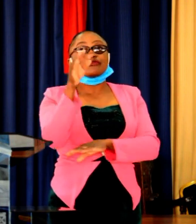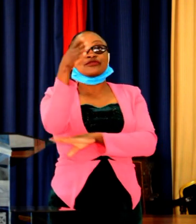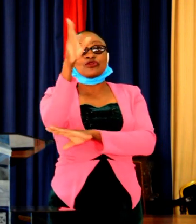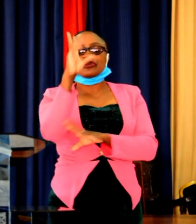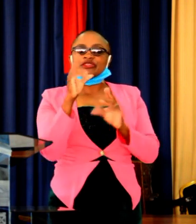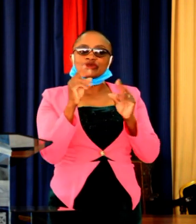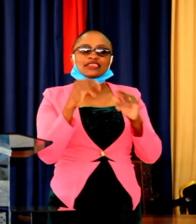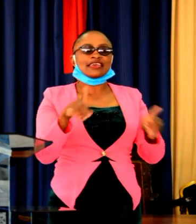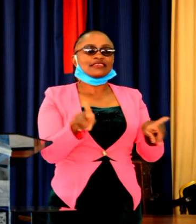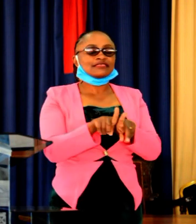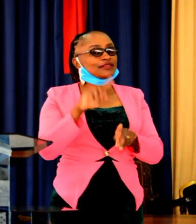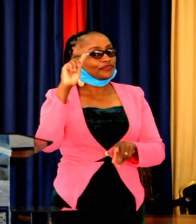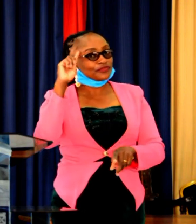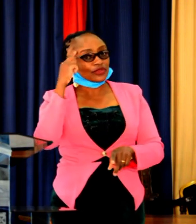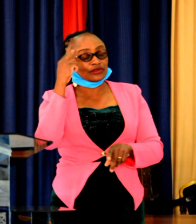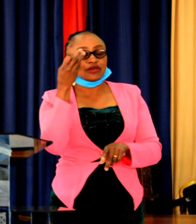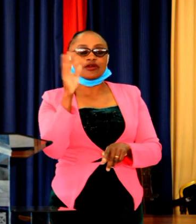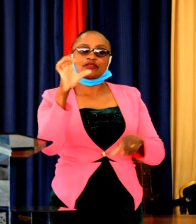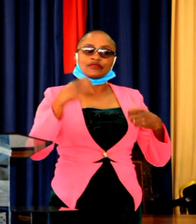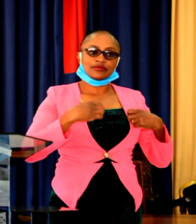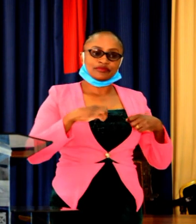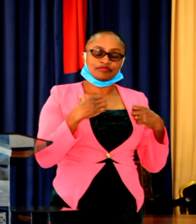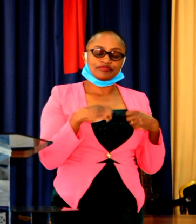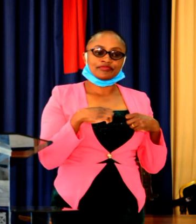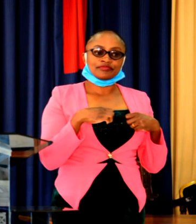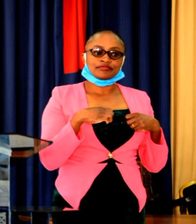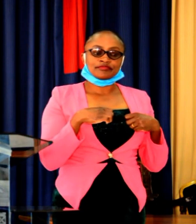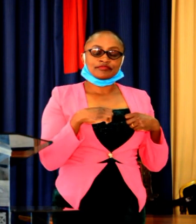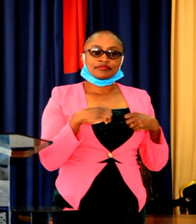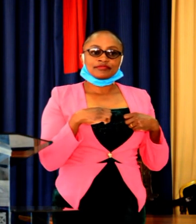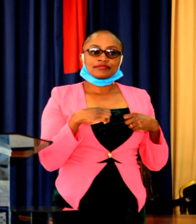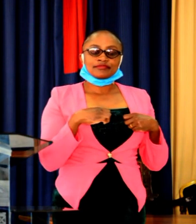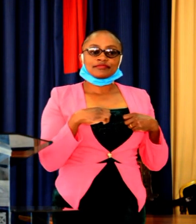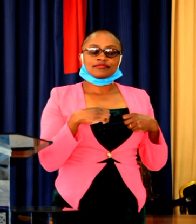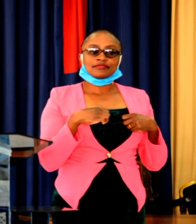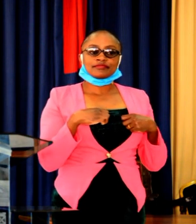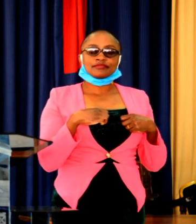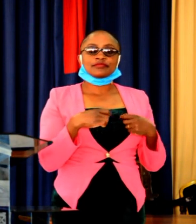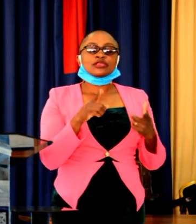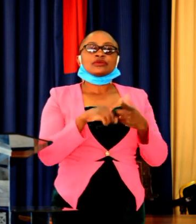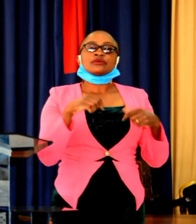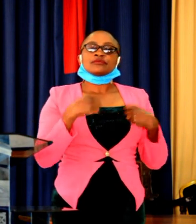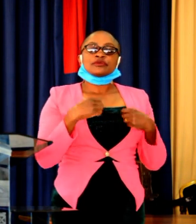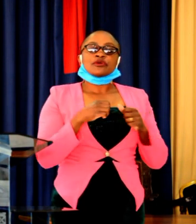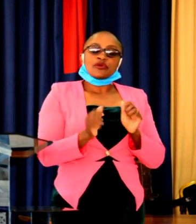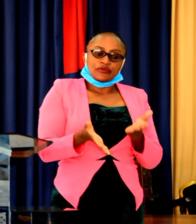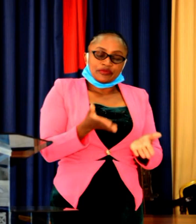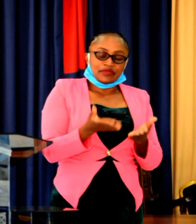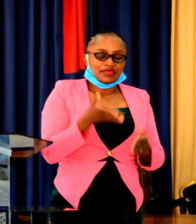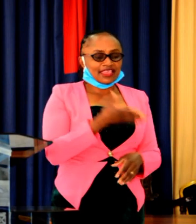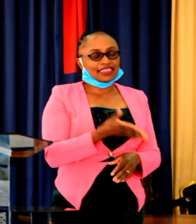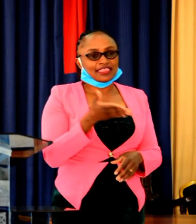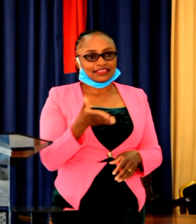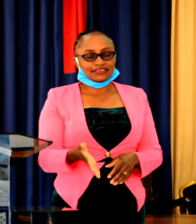mawazo ya mwanadamu. Na Elisha alikuwa ananena mawazo ya Mungu si mawazo ya mwanadamu. Kwa mwanadamu yanaweza kuonekana